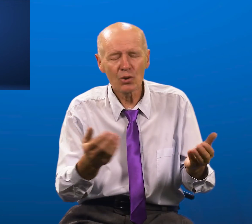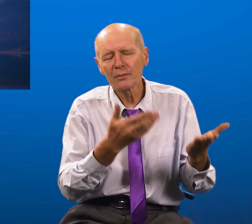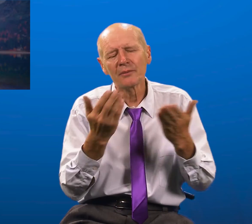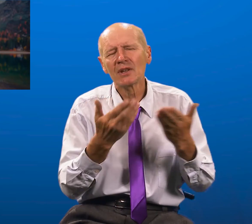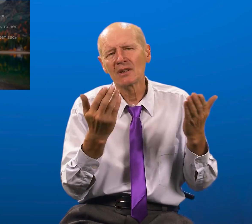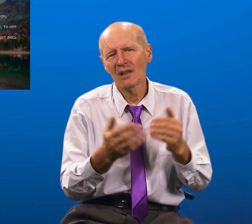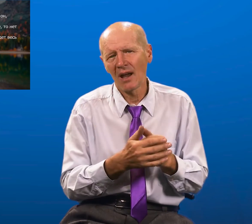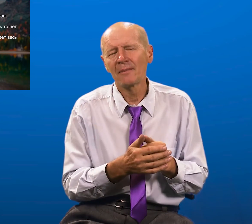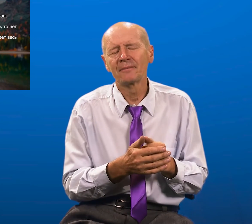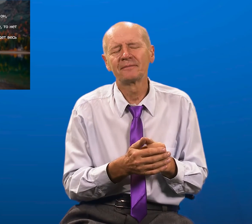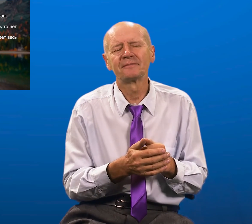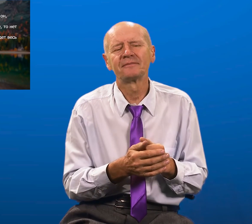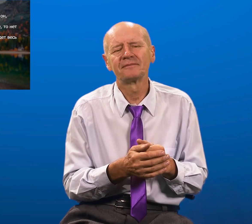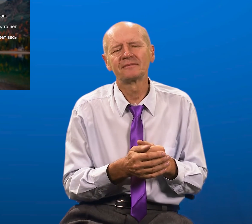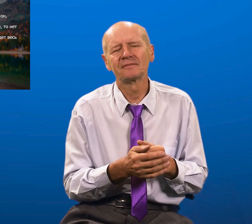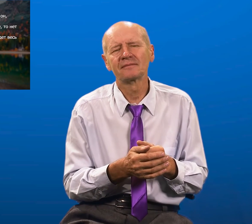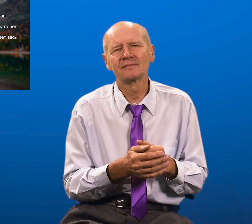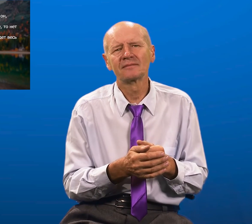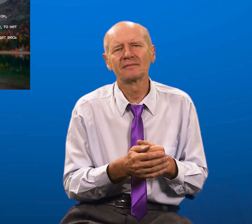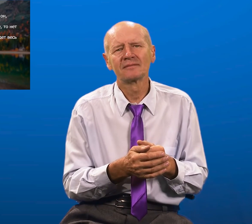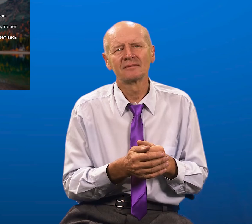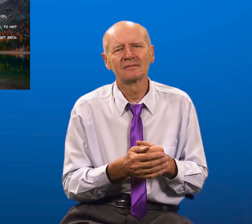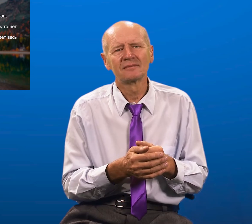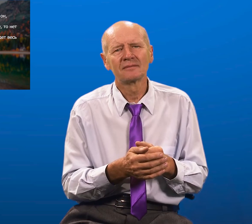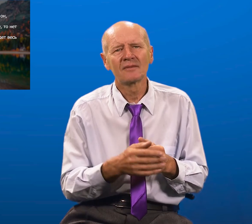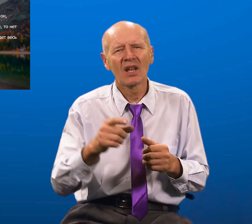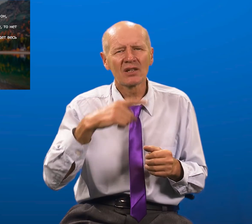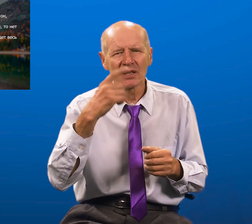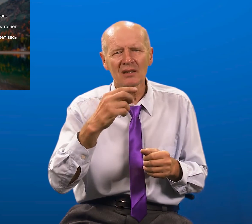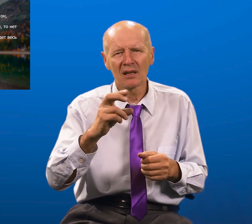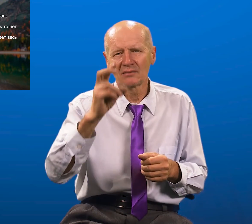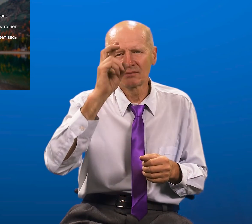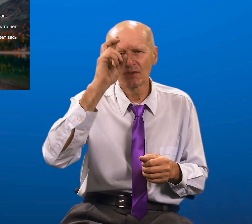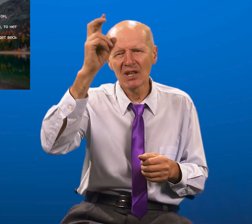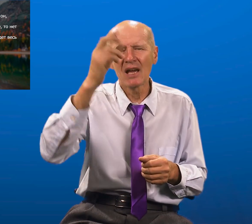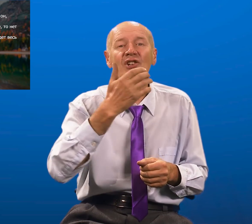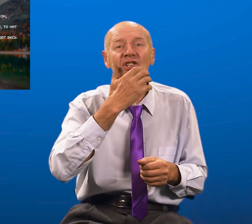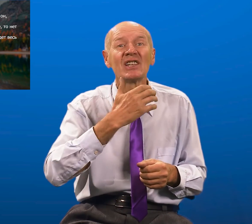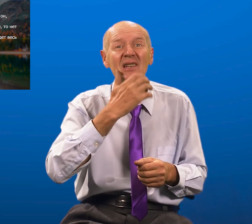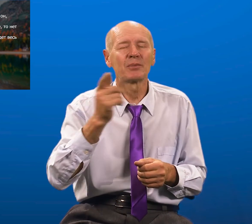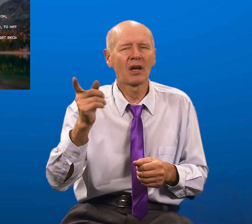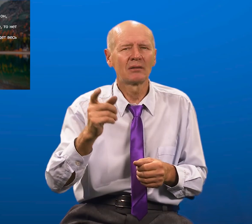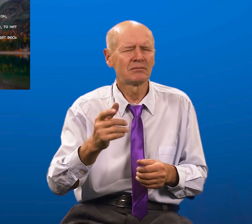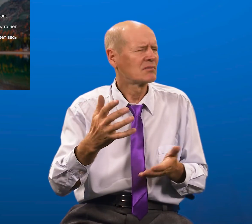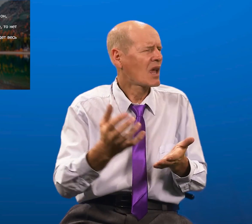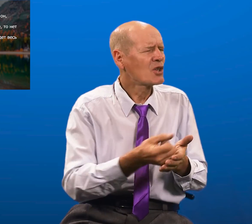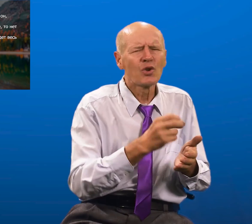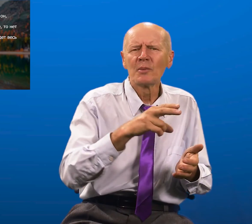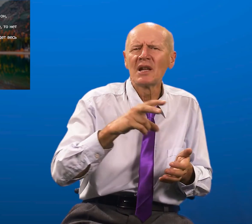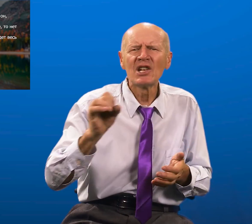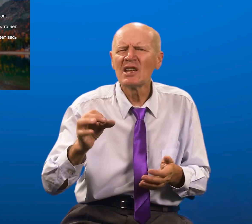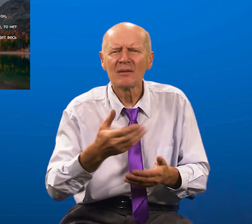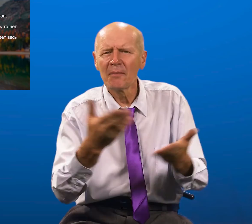строки, 38 и 40 стихи. «И сказал фараон слугам своим, найдем ли